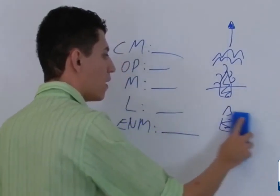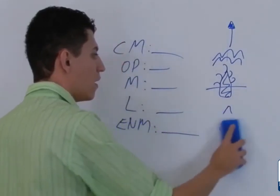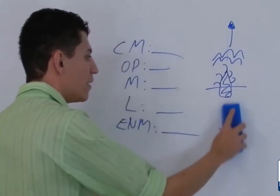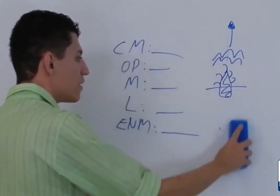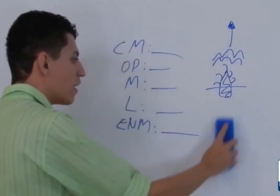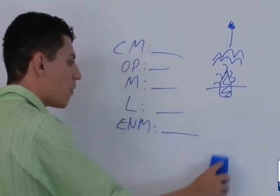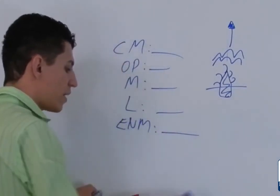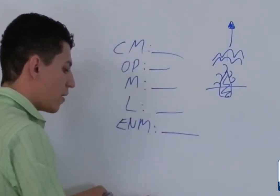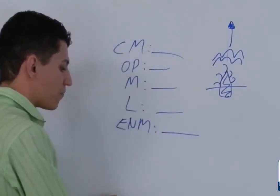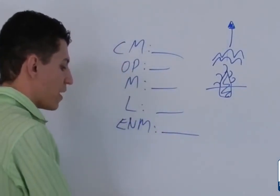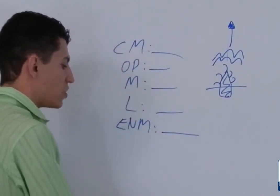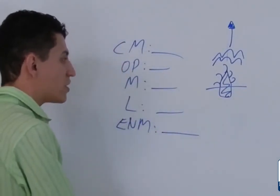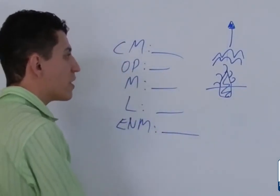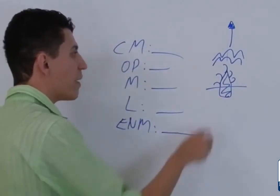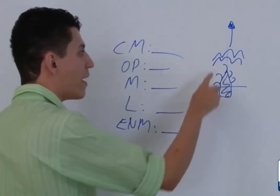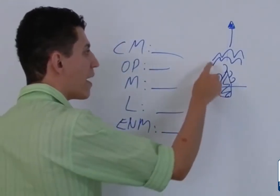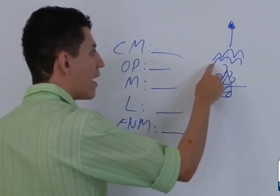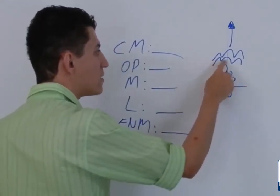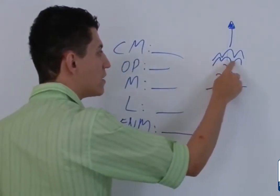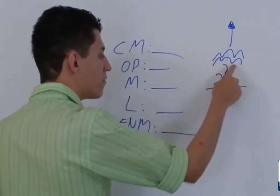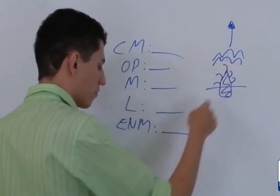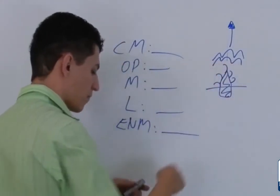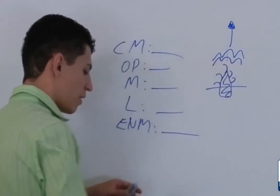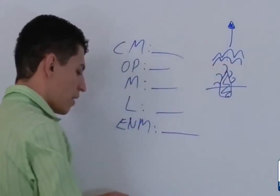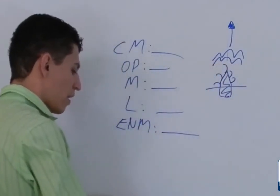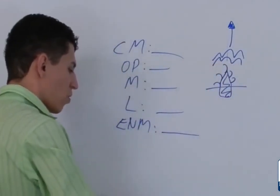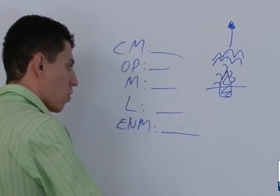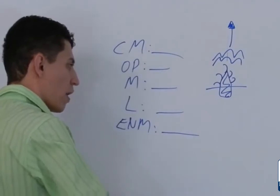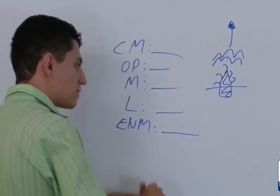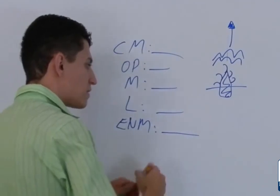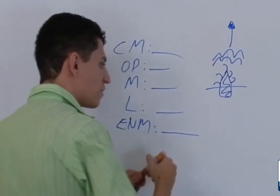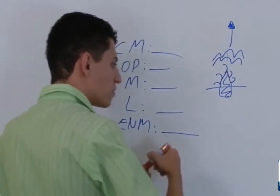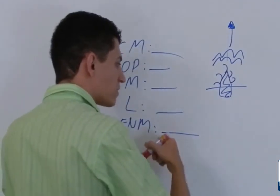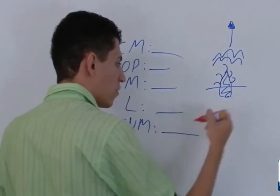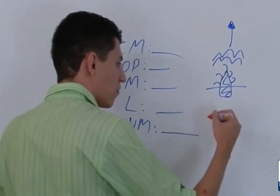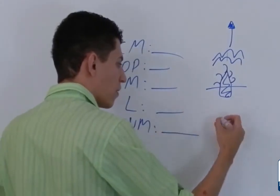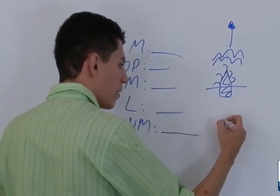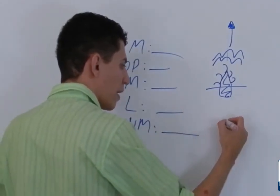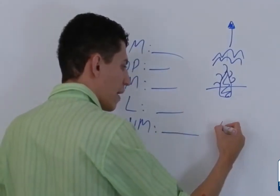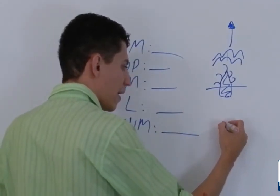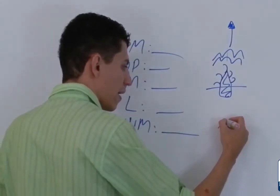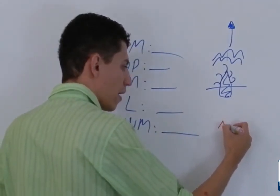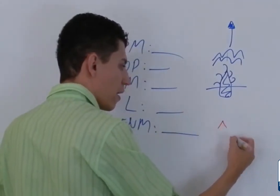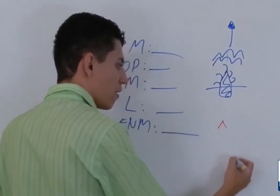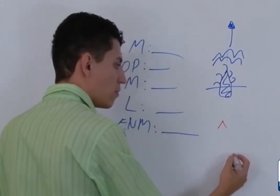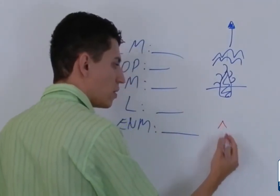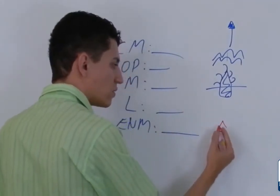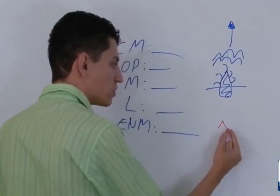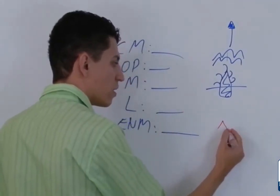E então, aqui, a gente tem também esse símbolo. Esses símbolos são a junção